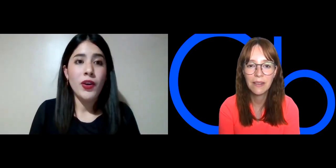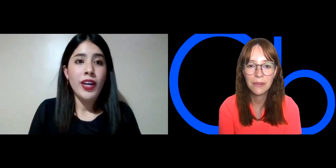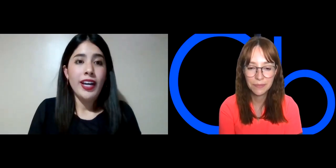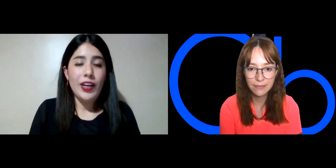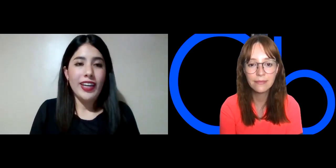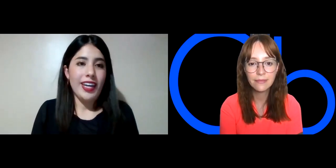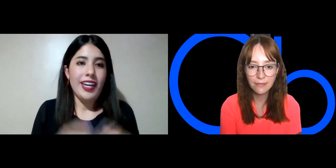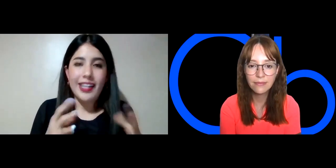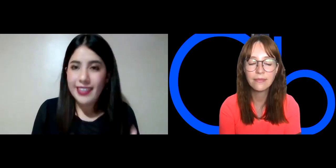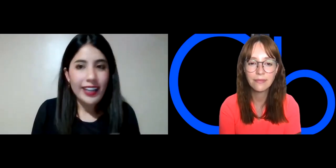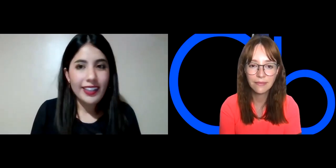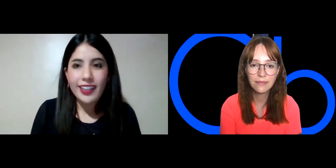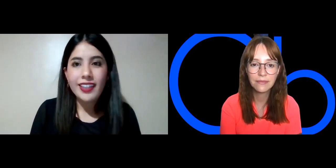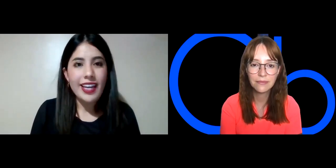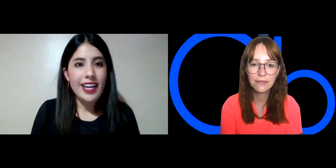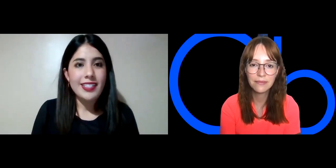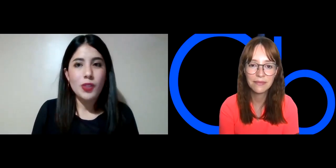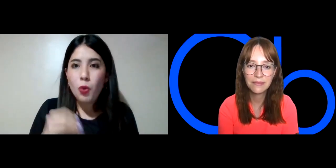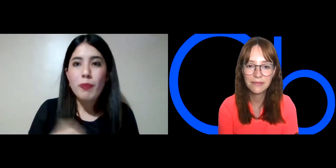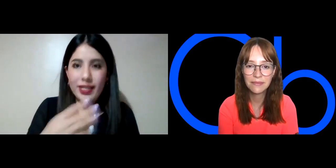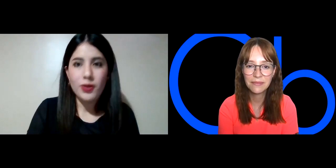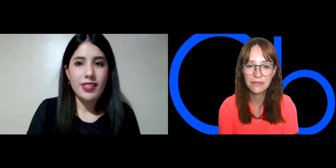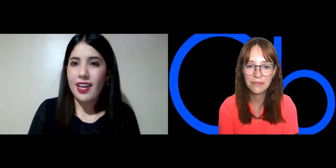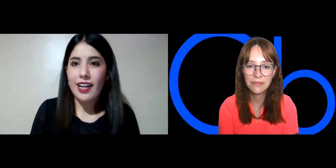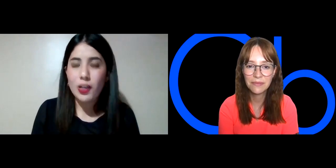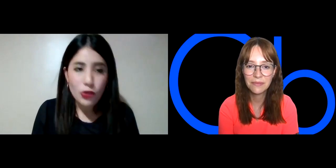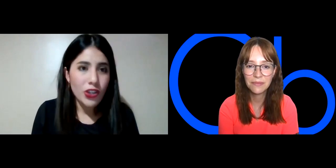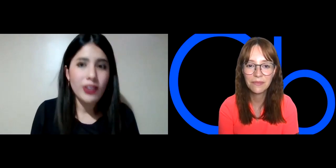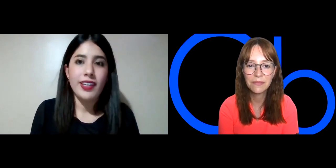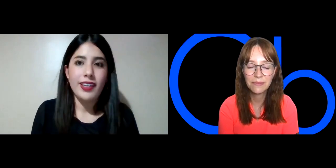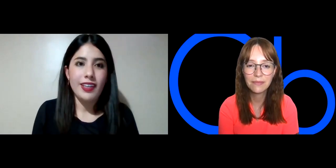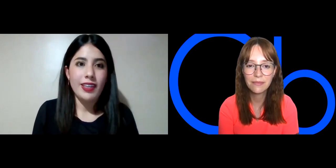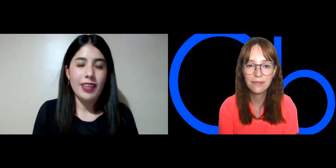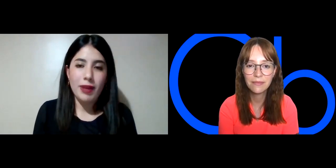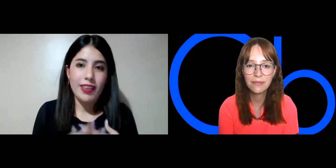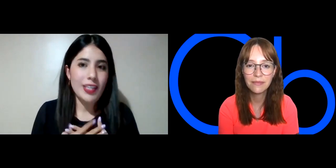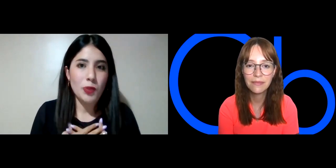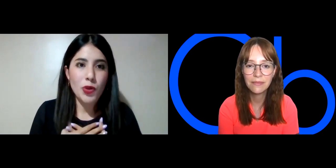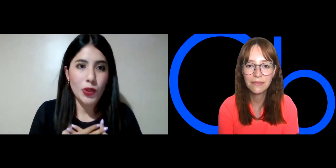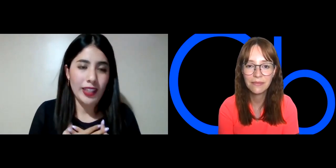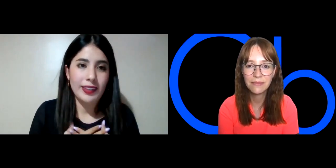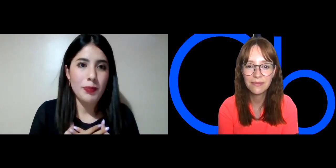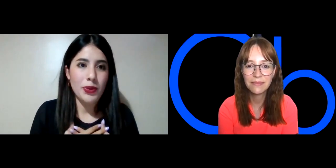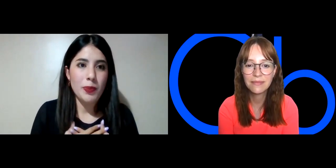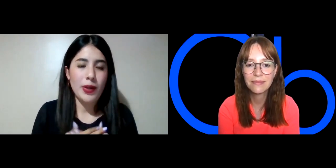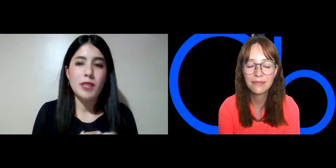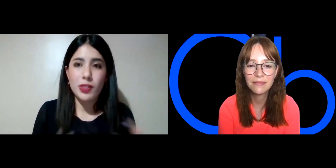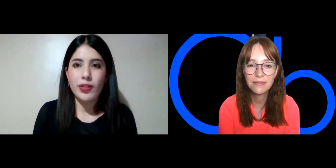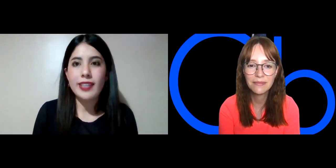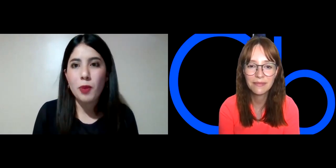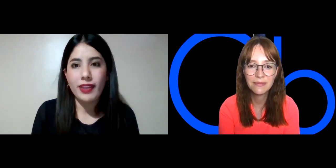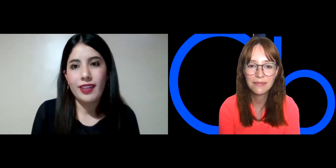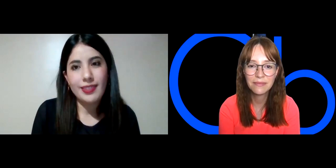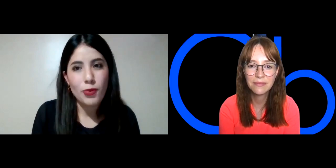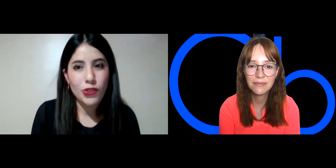pero creo que el estar aquí ya es un paso hacia la inclusión y de verdad que estoy muy contenta por las personas